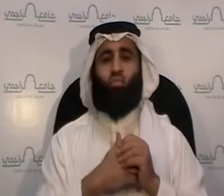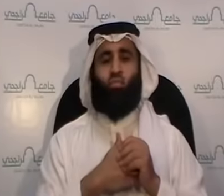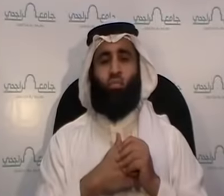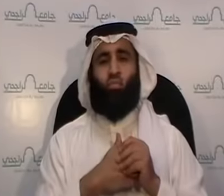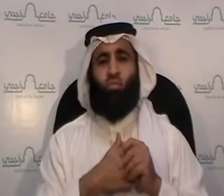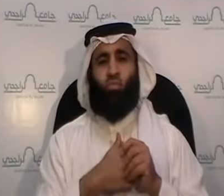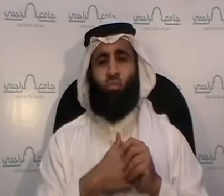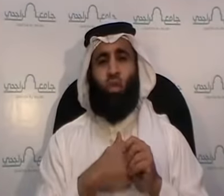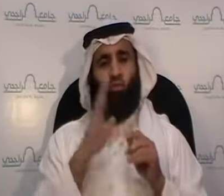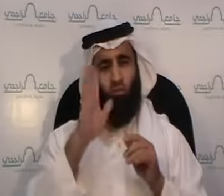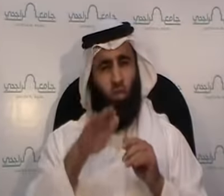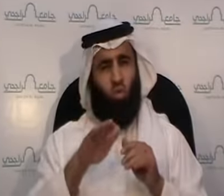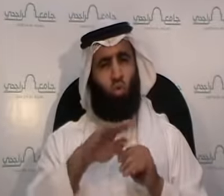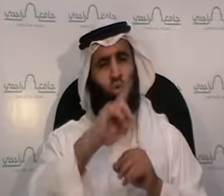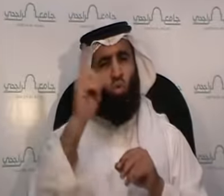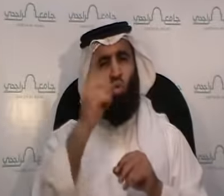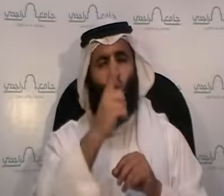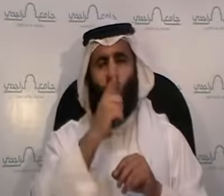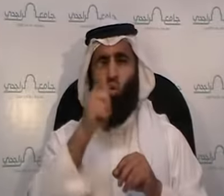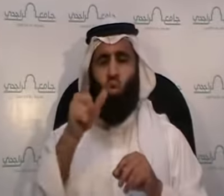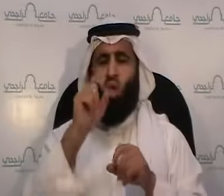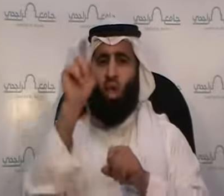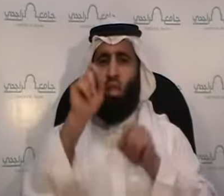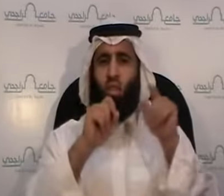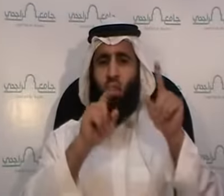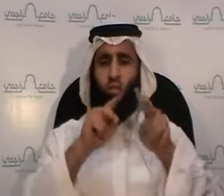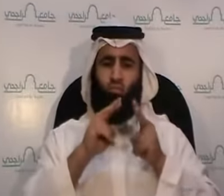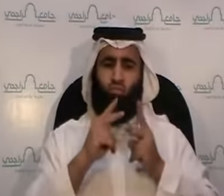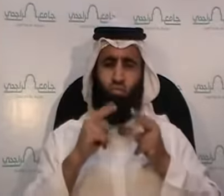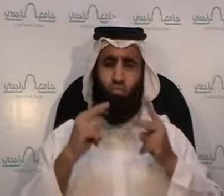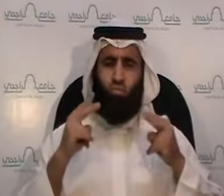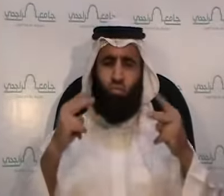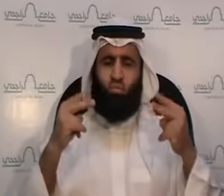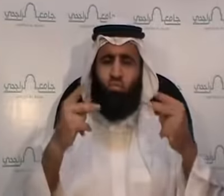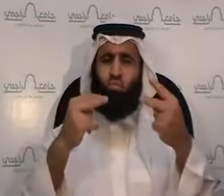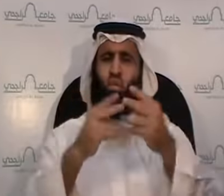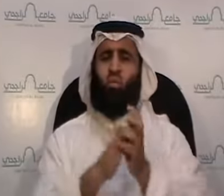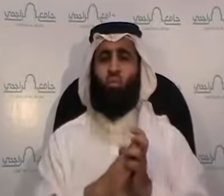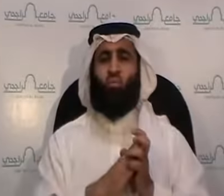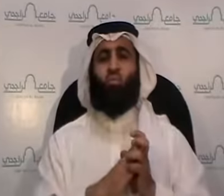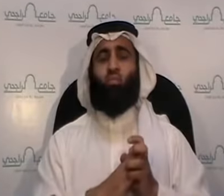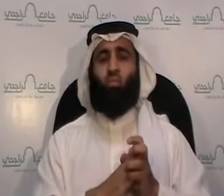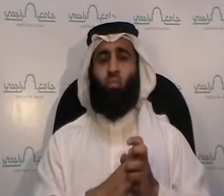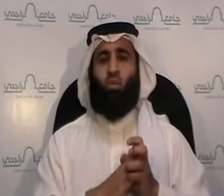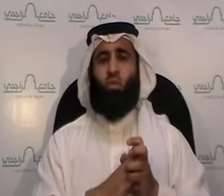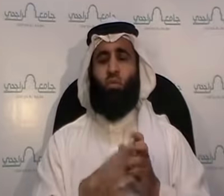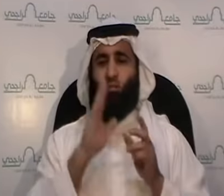في الشبكة العنكبوتية بأشكالها وصورها ومظاهرها صورة